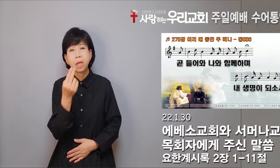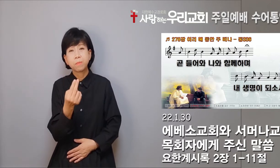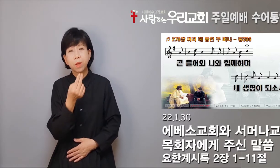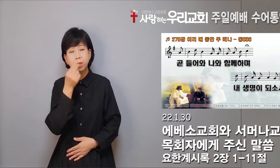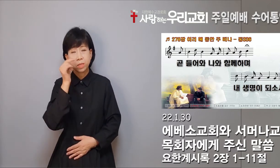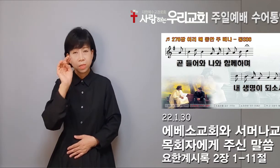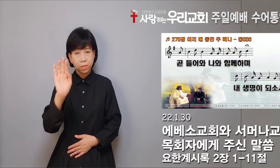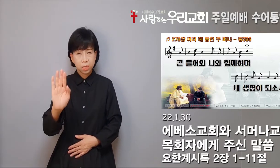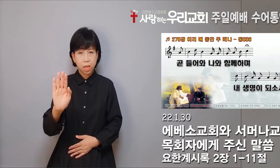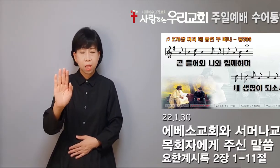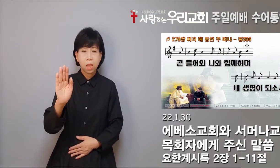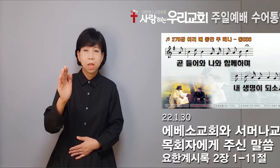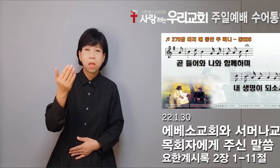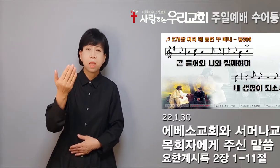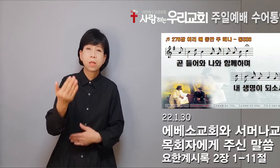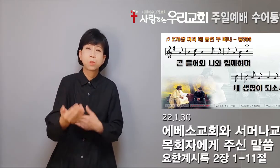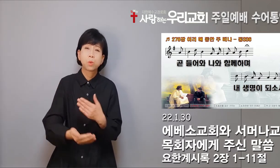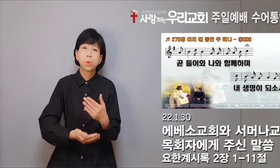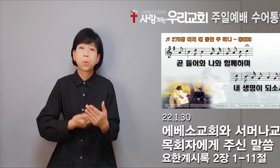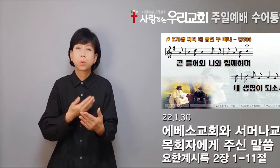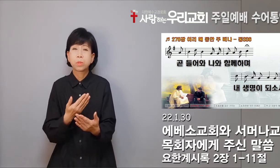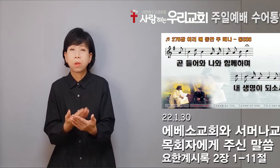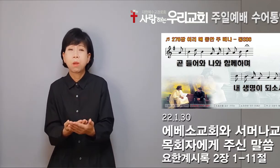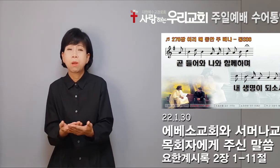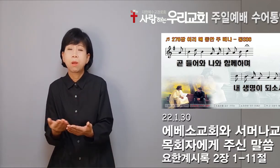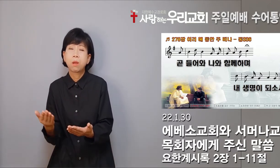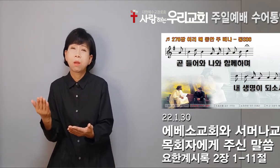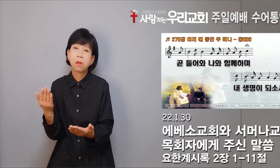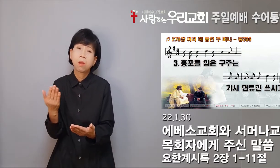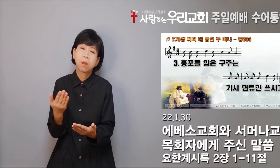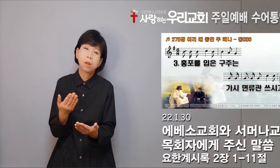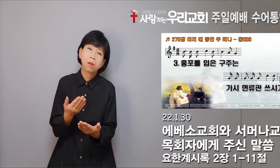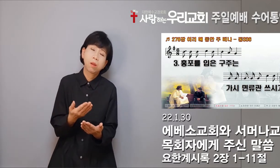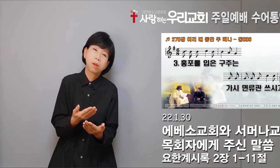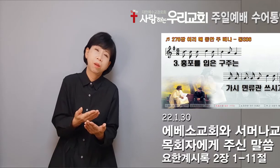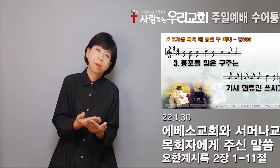내 생명이 되소서.